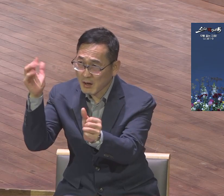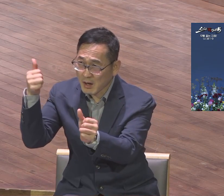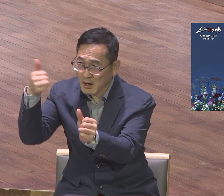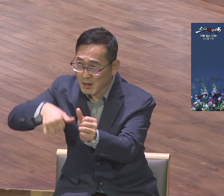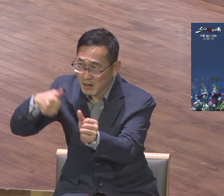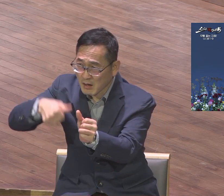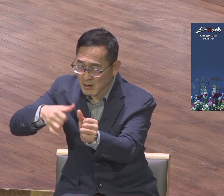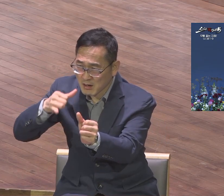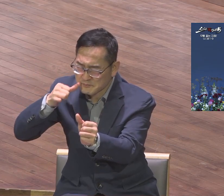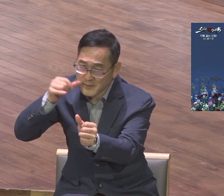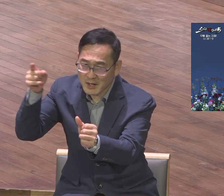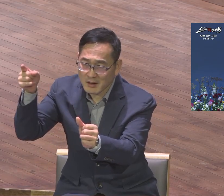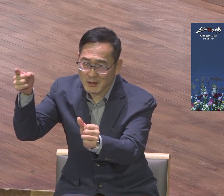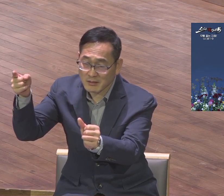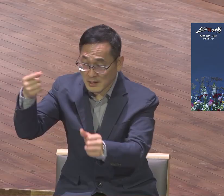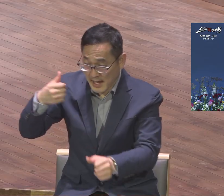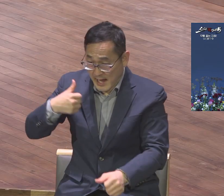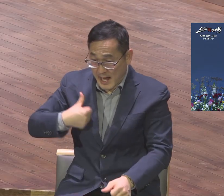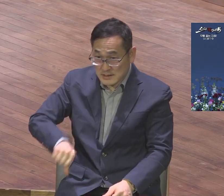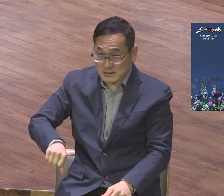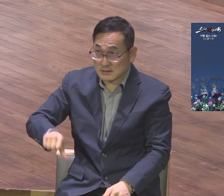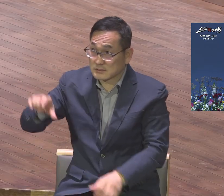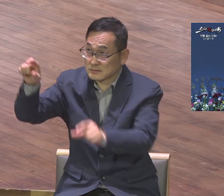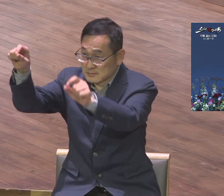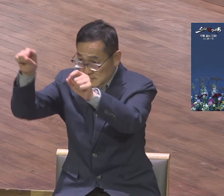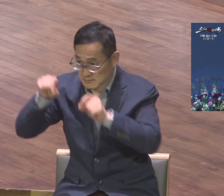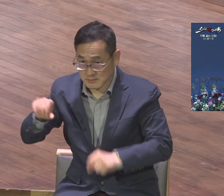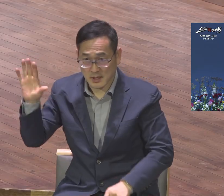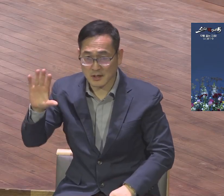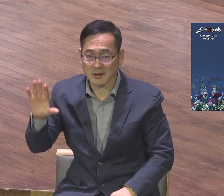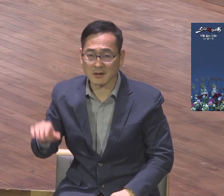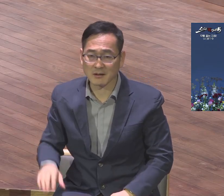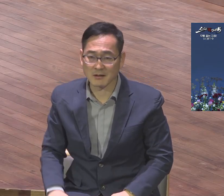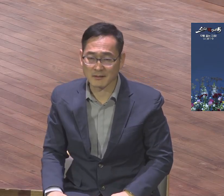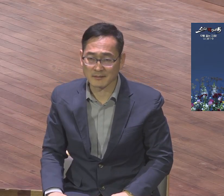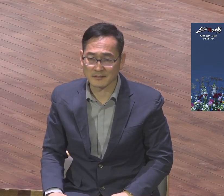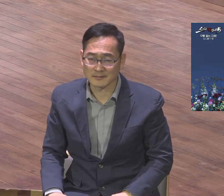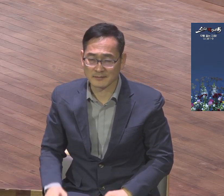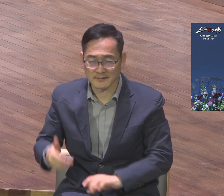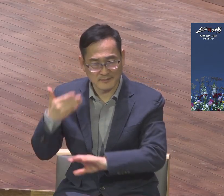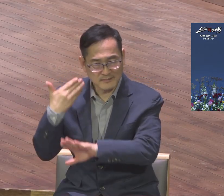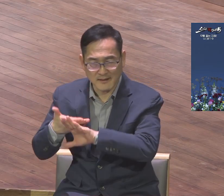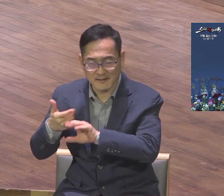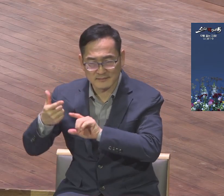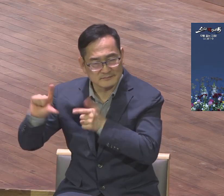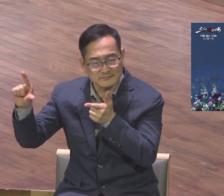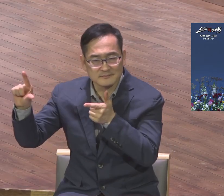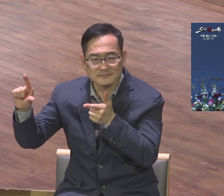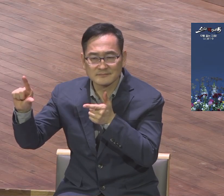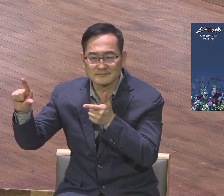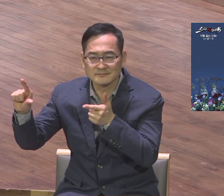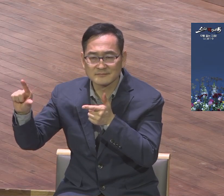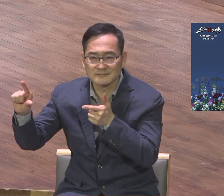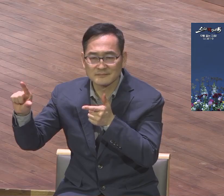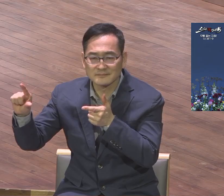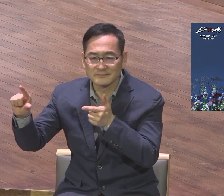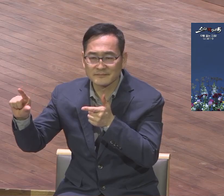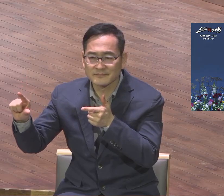완전히 개혁의 길로 들어선 왕이 바로 히스기야예요. 그 아들 아버지하고는